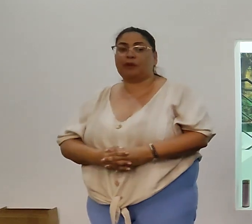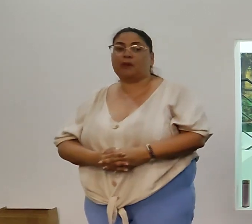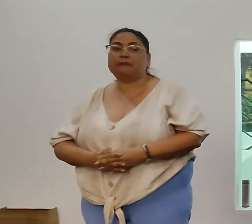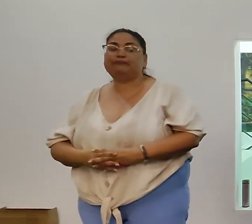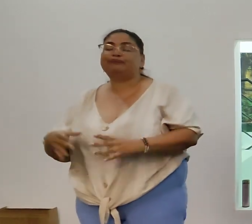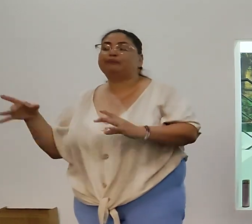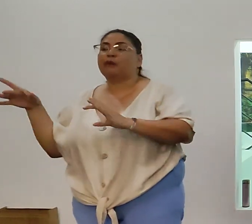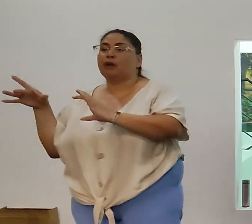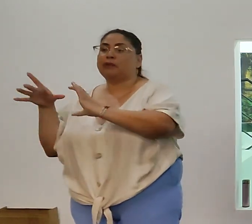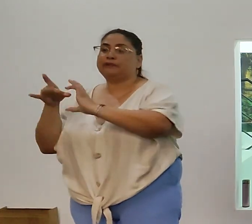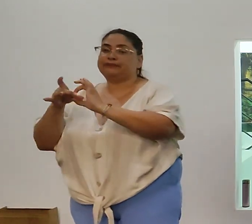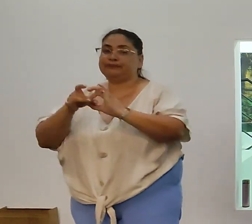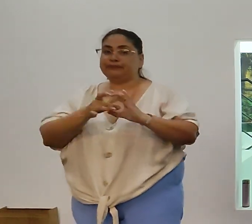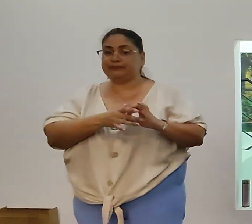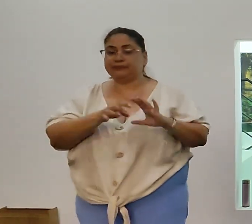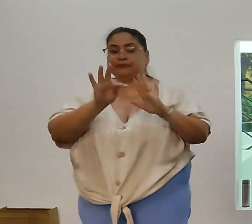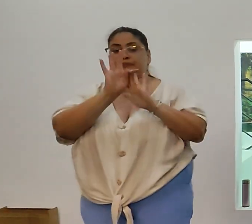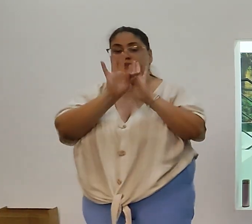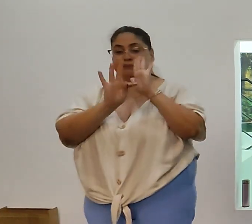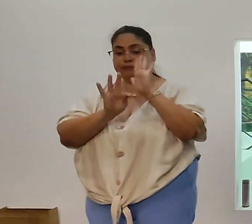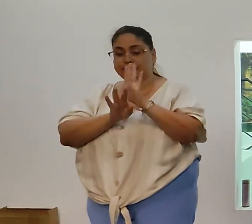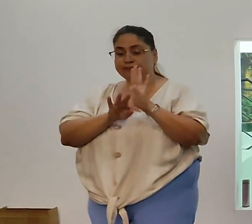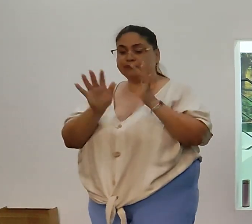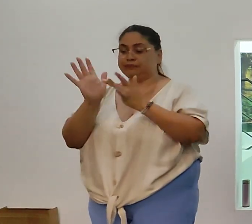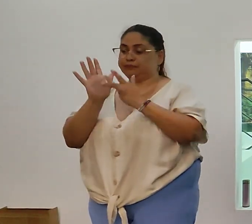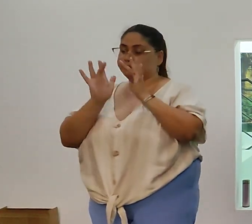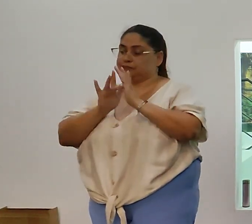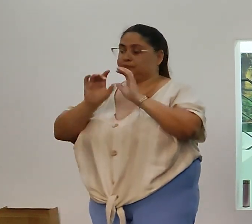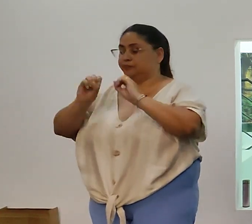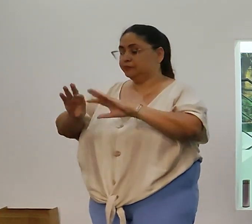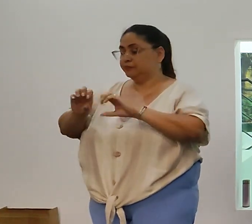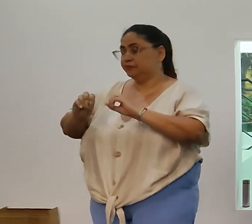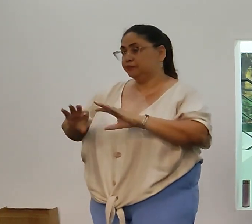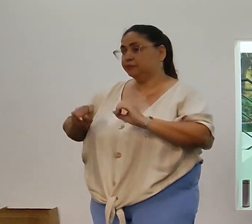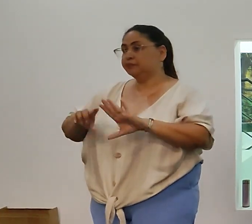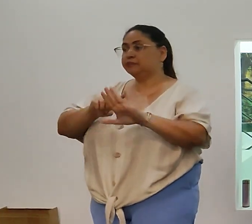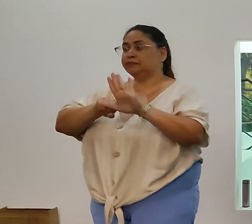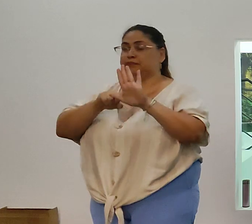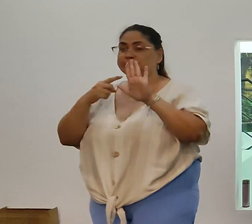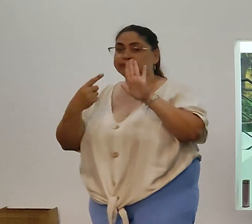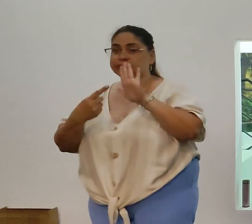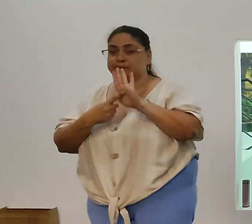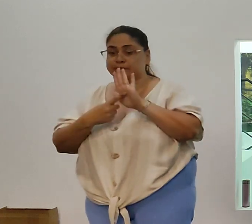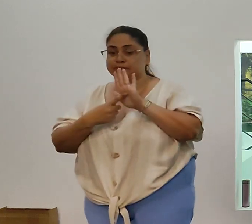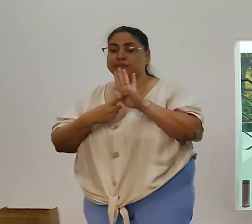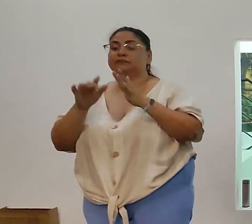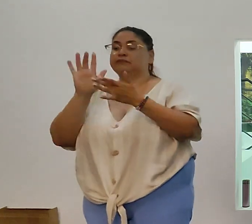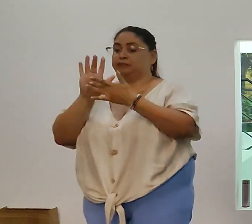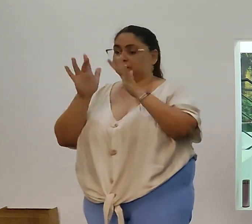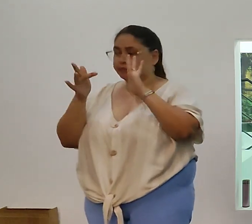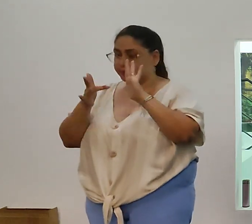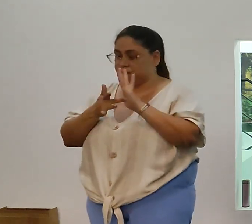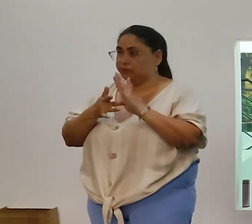contexto deste texto, diz que Jesus estava ensinando por meio de parábolas. Jesus, mais